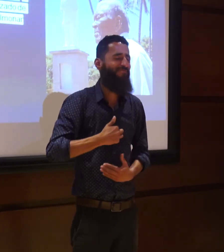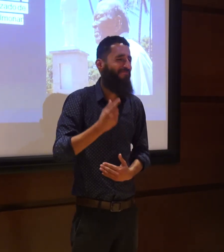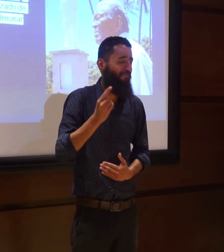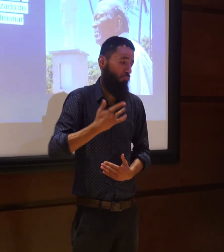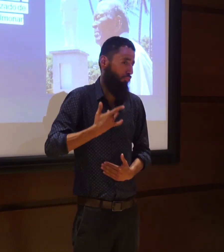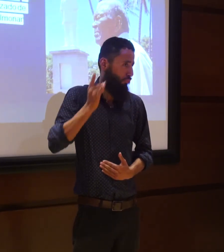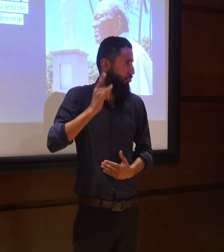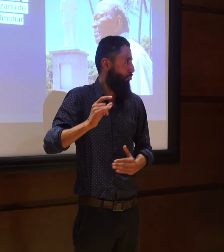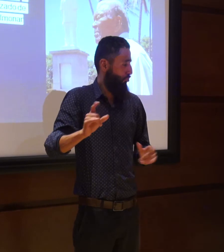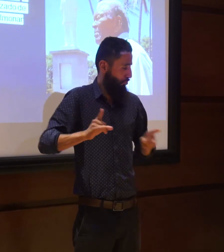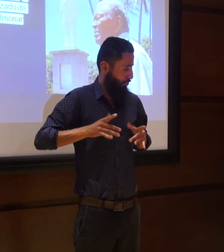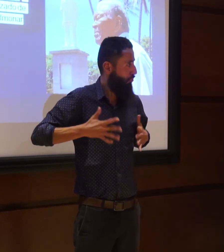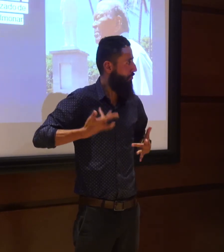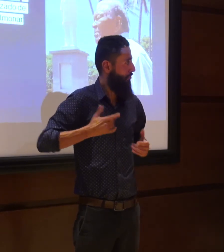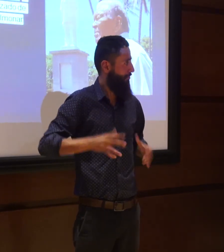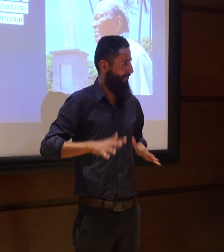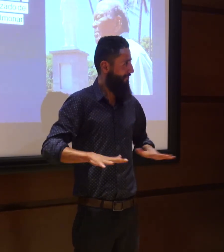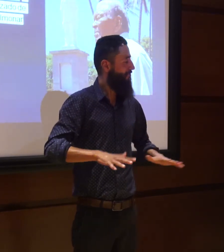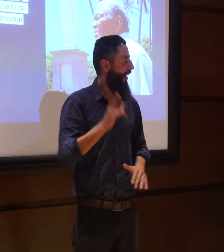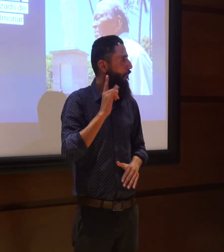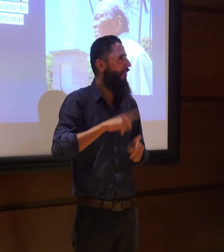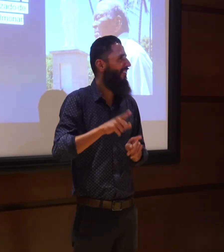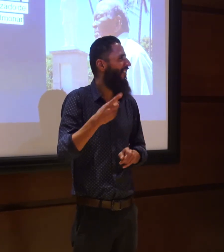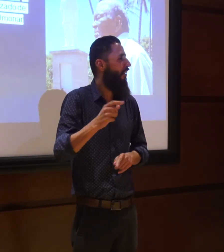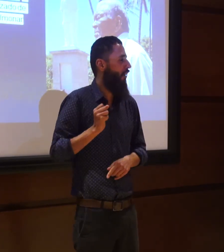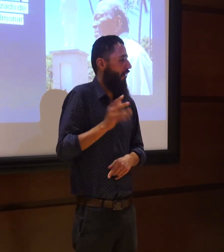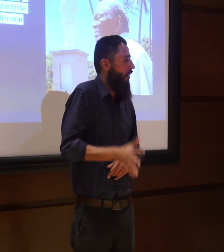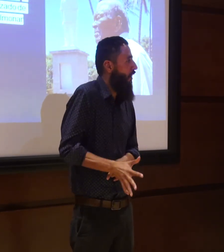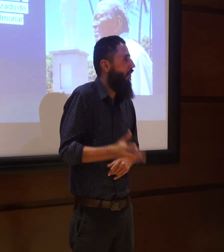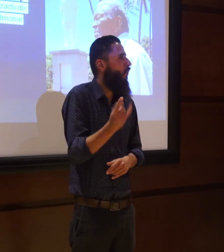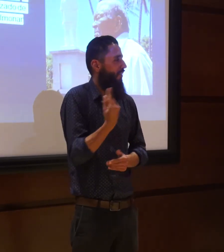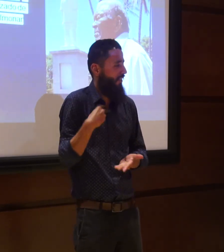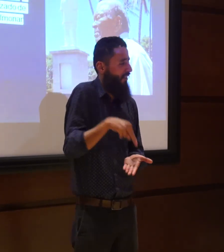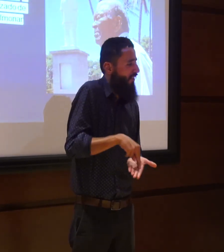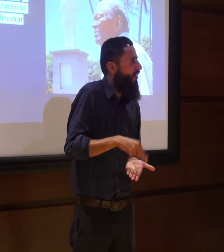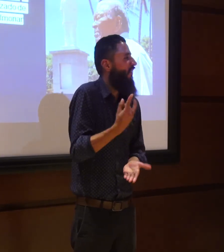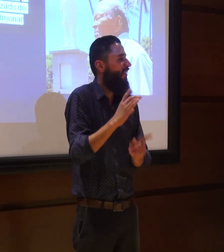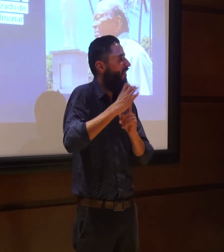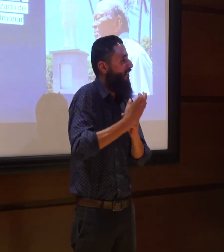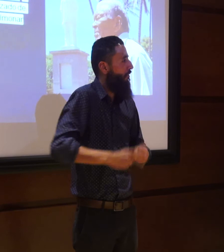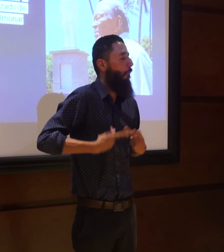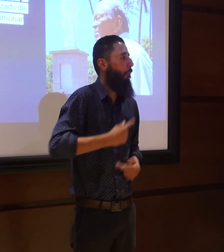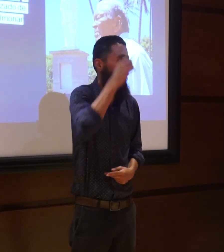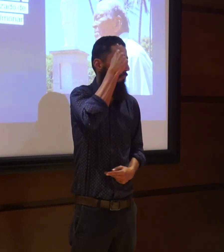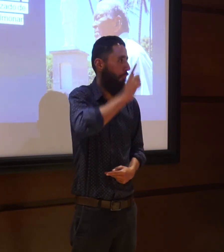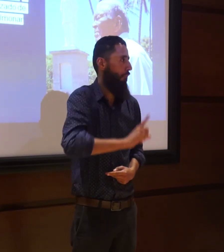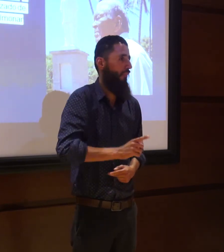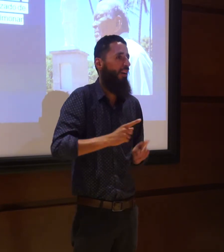uno va a un bar, a algún sitio, pues las personas oyentes alcanzan a escuchar la música, la entienden, la bailan. En el caso